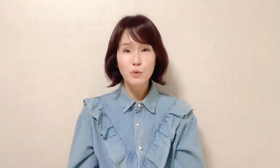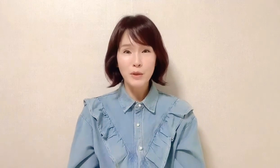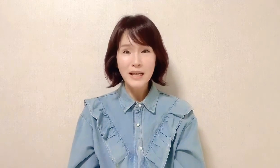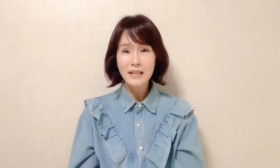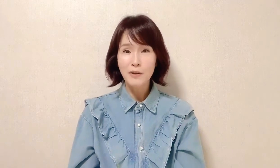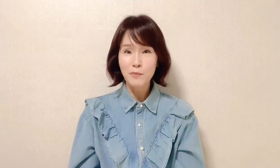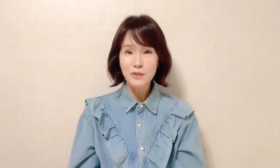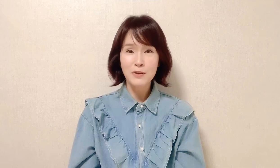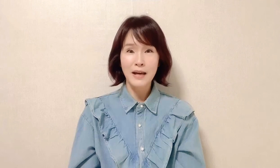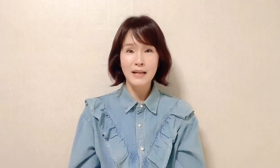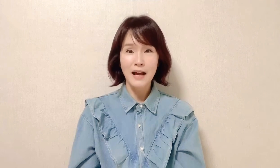웃음소리 넘쳐나리라.